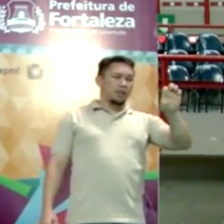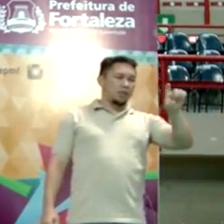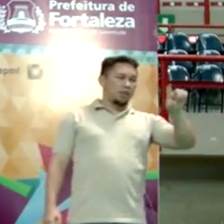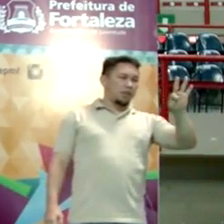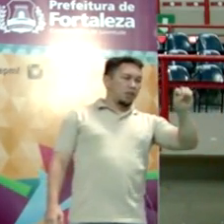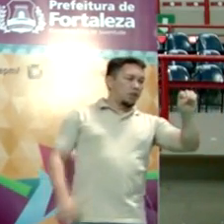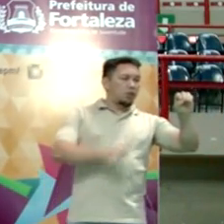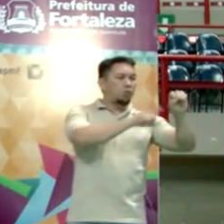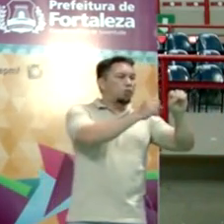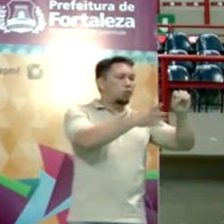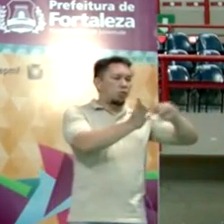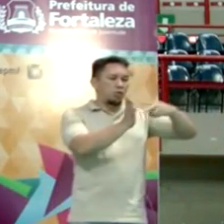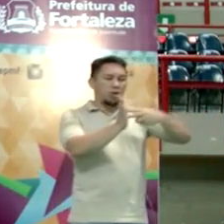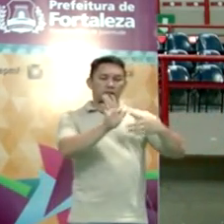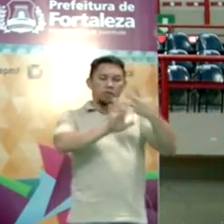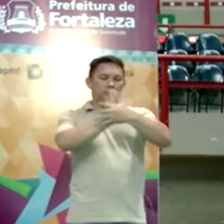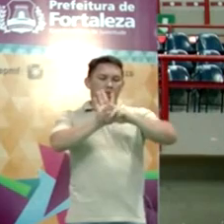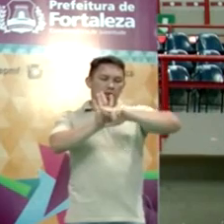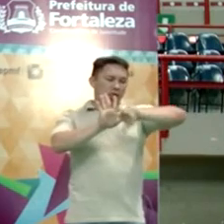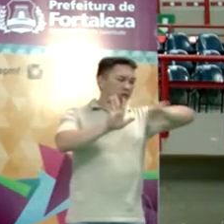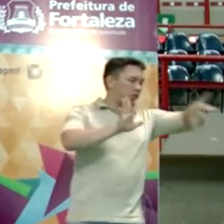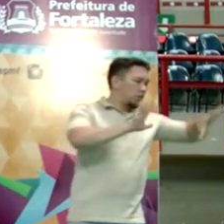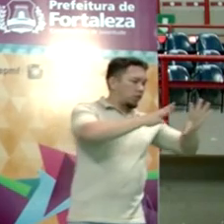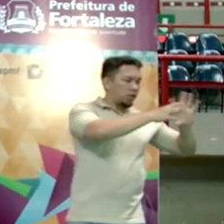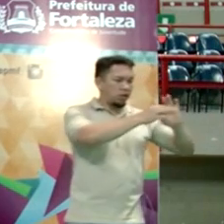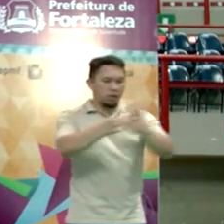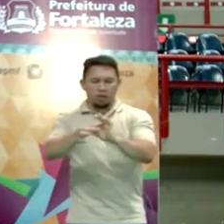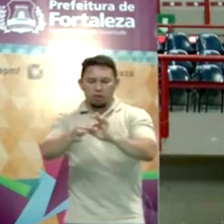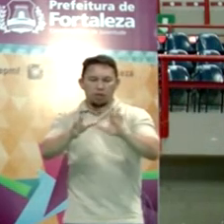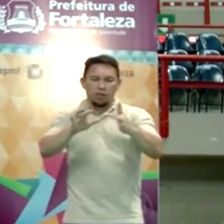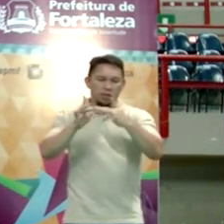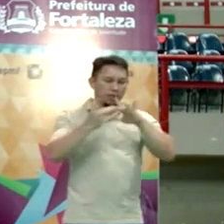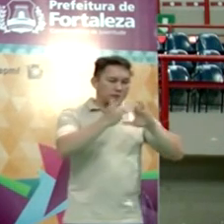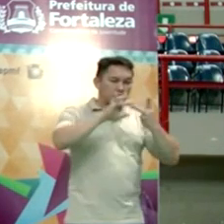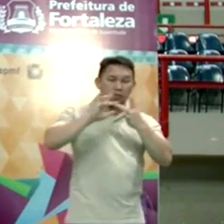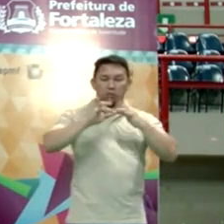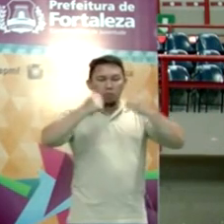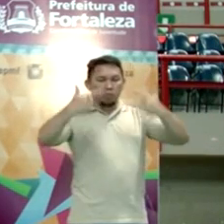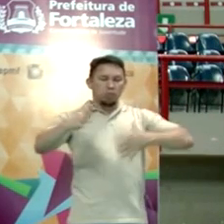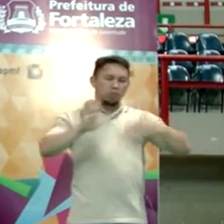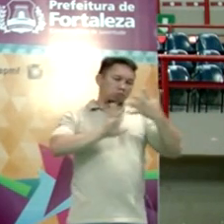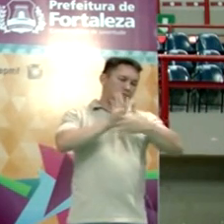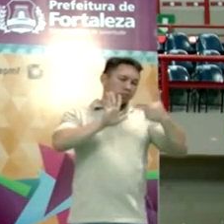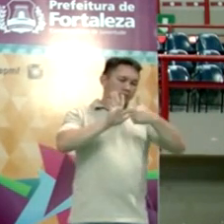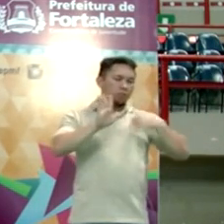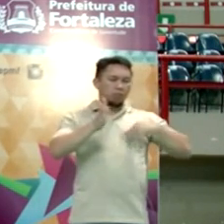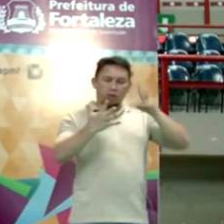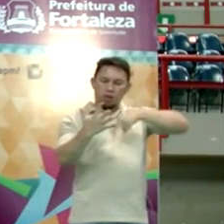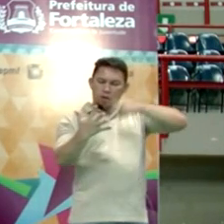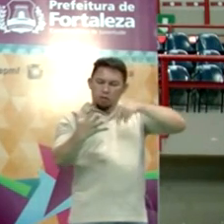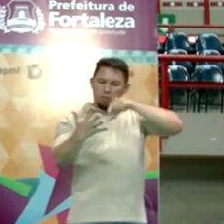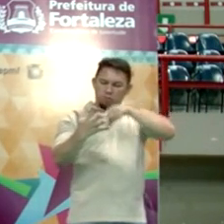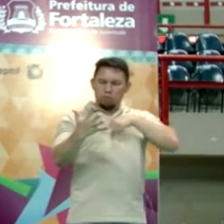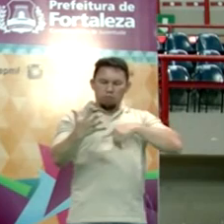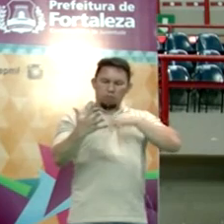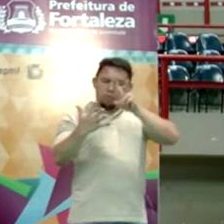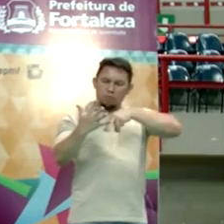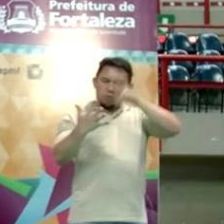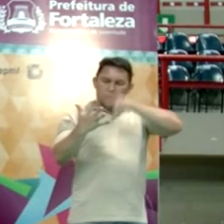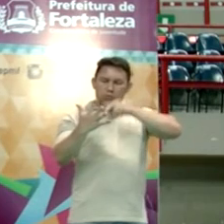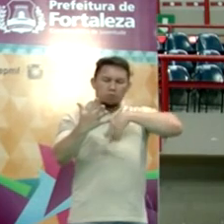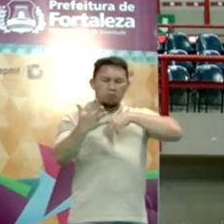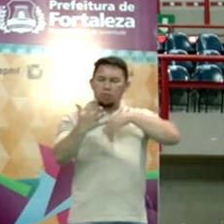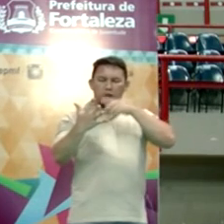Tá? Vamos lá então. Diferentemente do texto escrito, que em geral compele os leitores a lerem numa